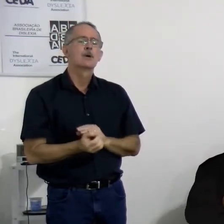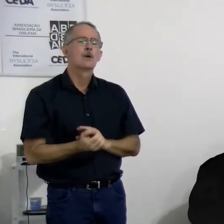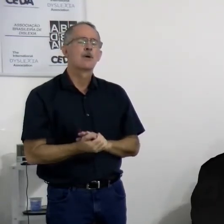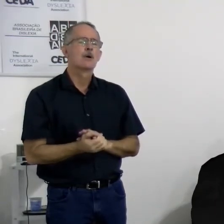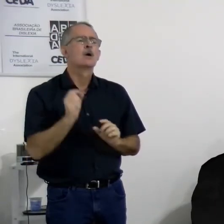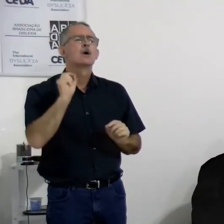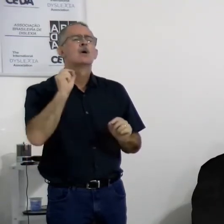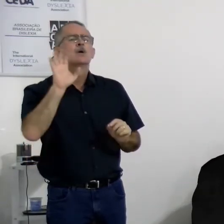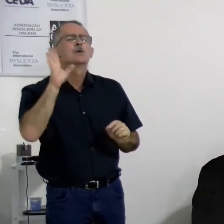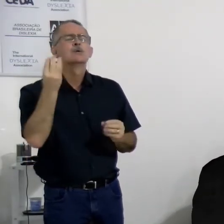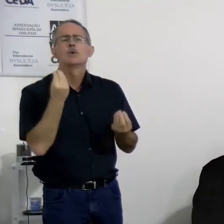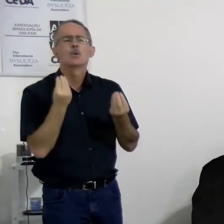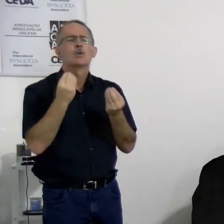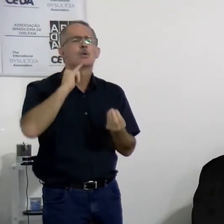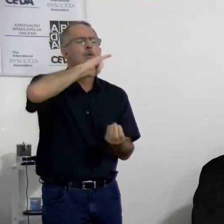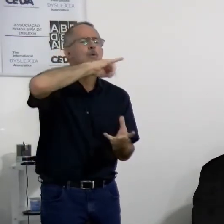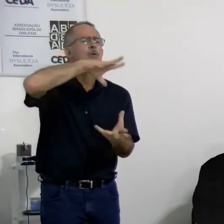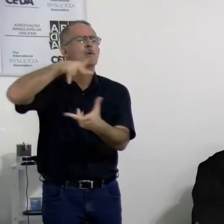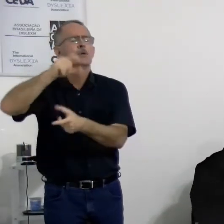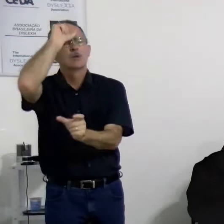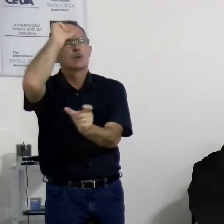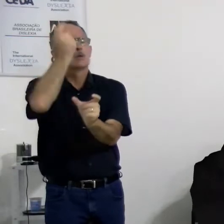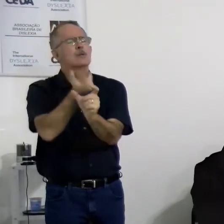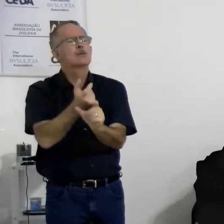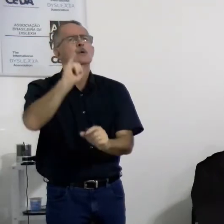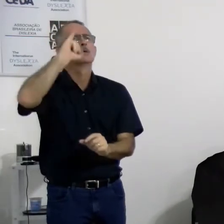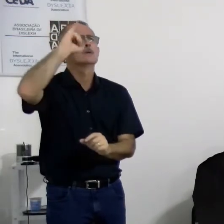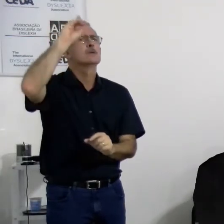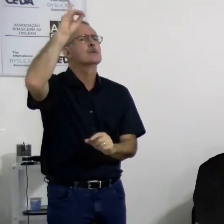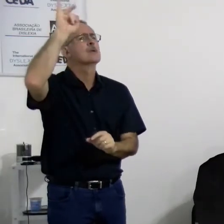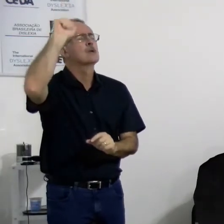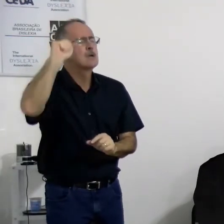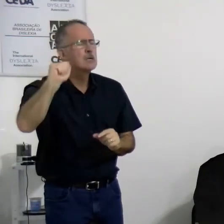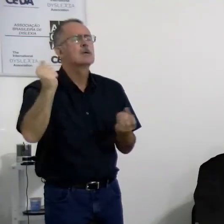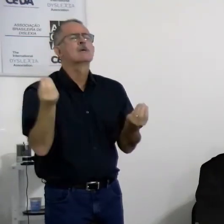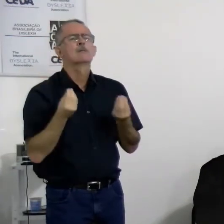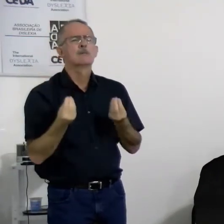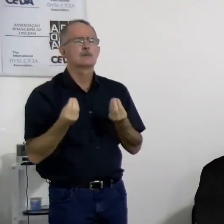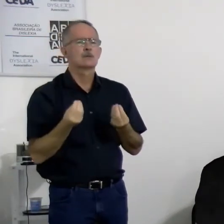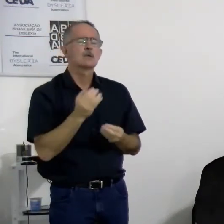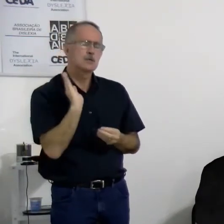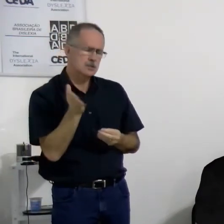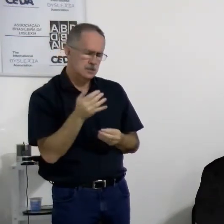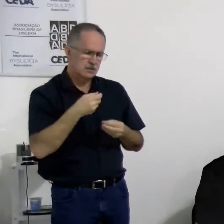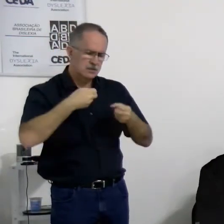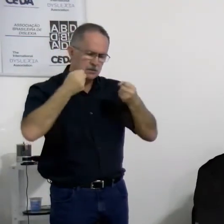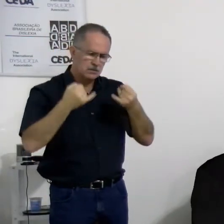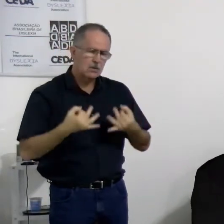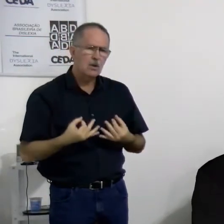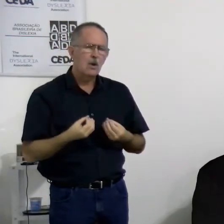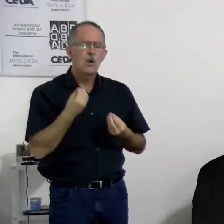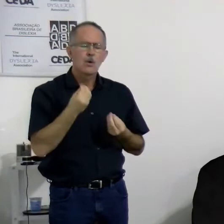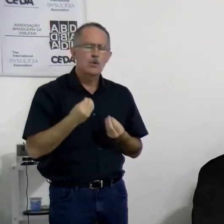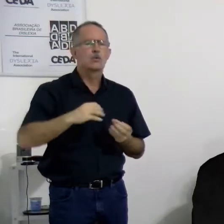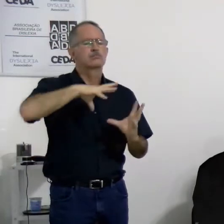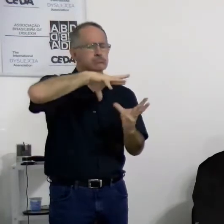da International Dyslexia Association? Não é? Ele já falou, mas assim, ele já falou isso. Qual é o papel dos